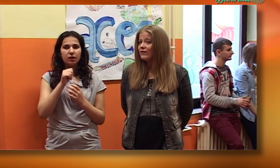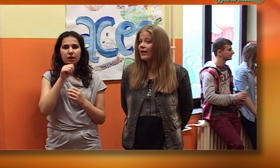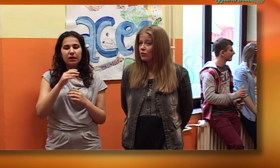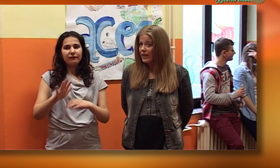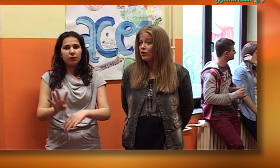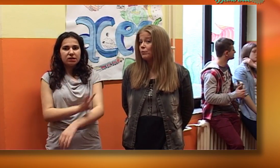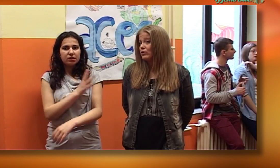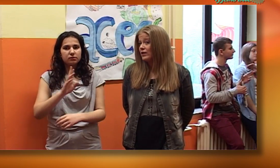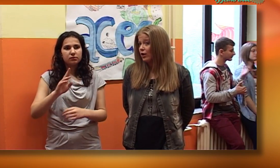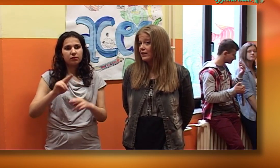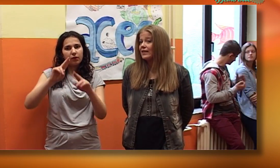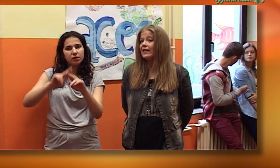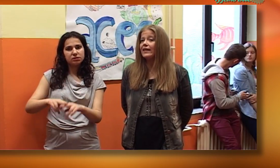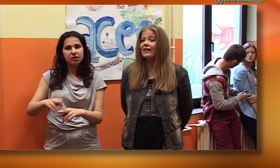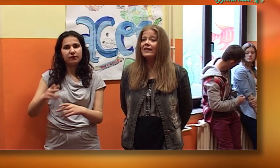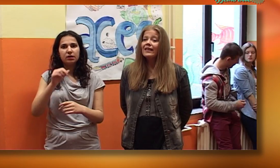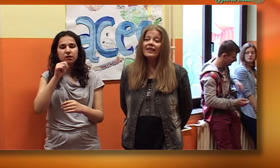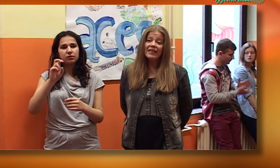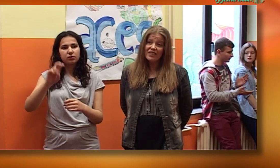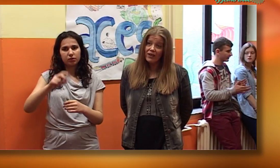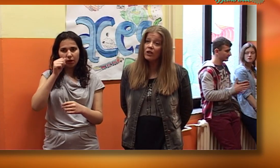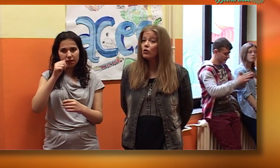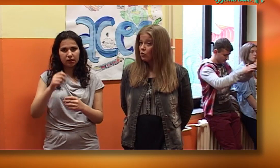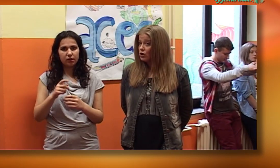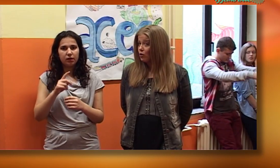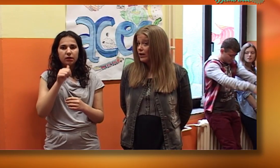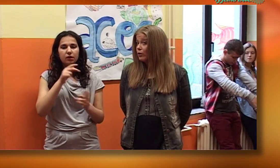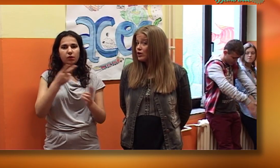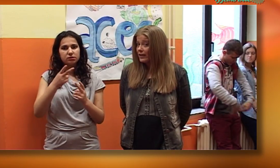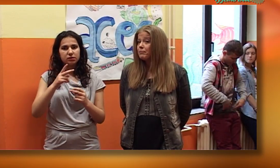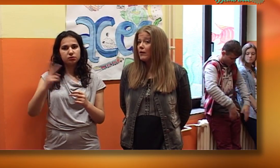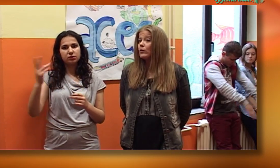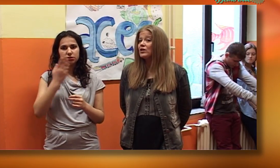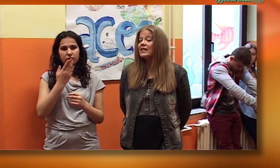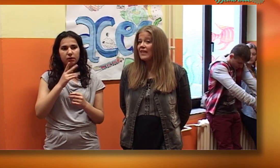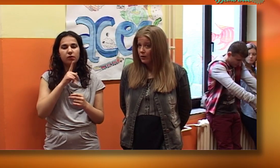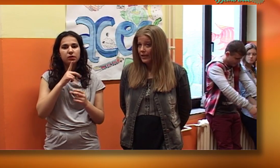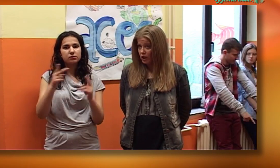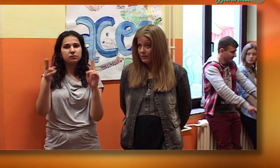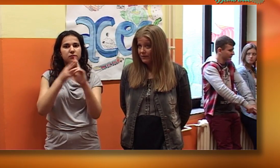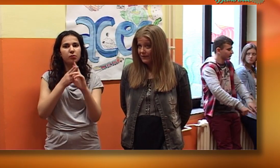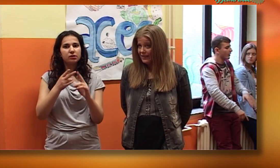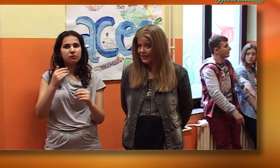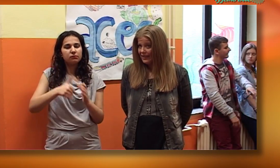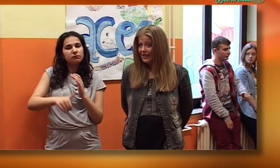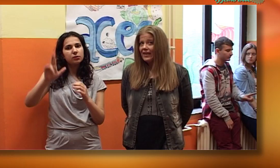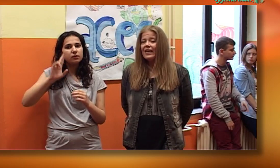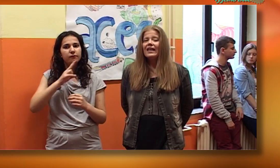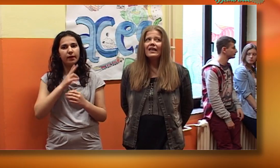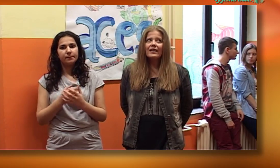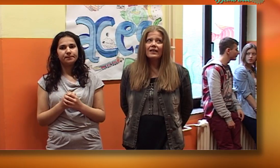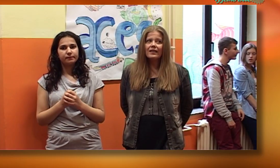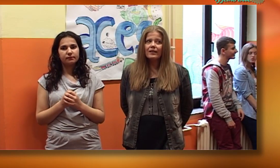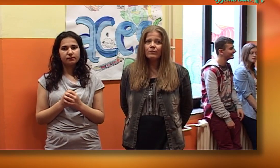utisak ostavili na tu decu, prisutne roditelje i sve goste u drugoj školi koji su se negde prvi put susreli s tako nečim.